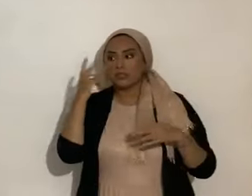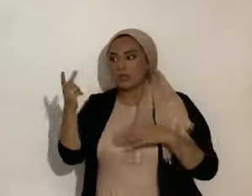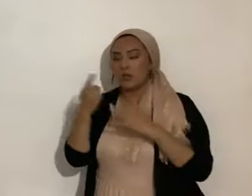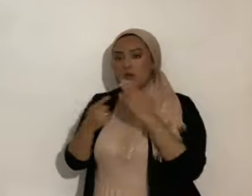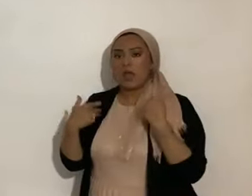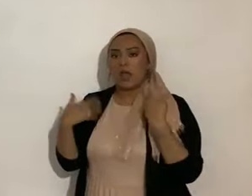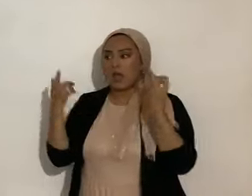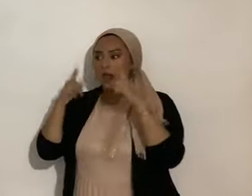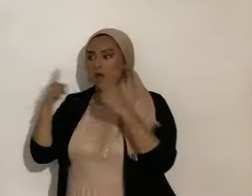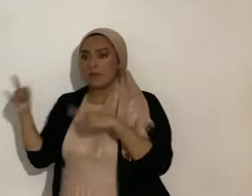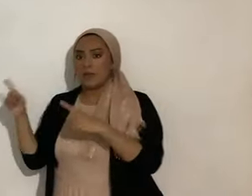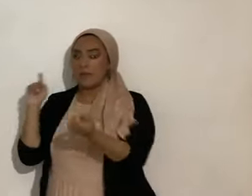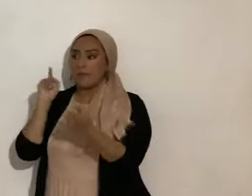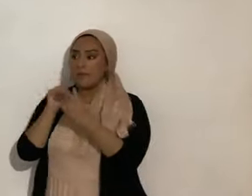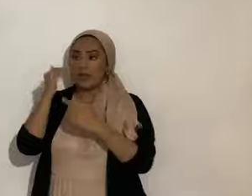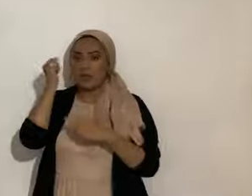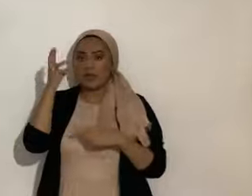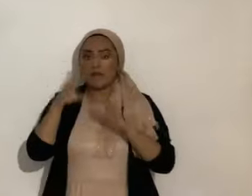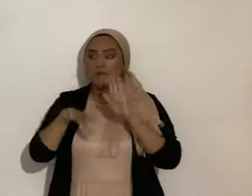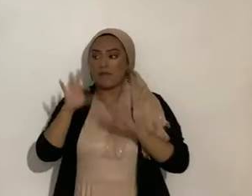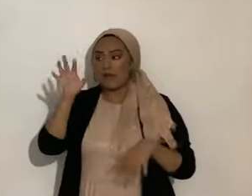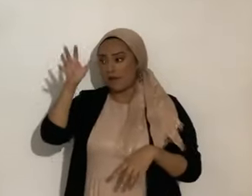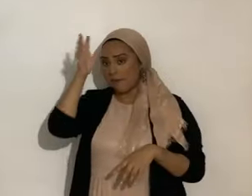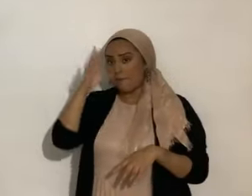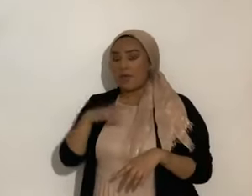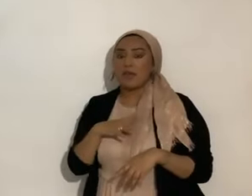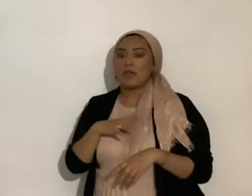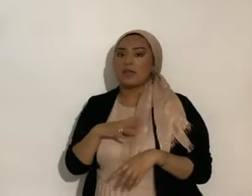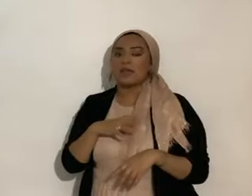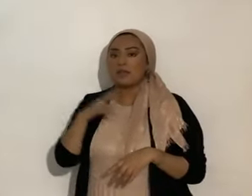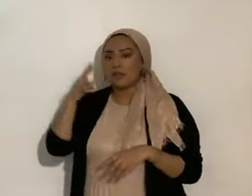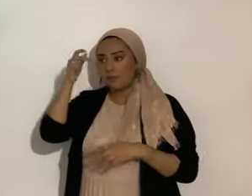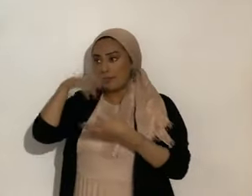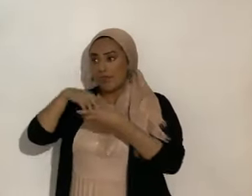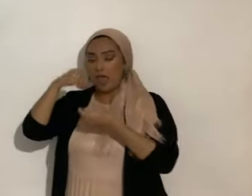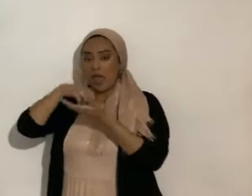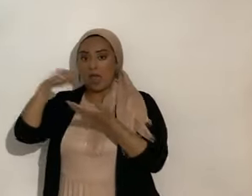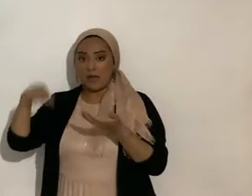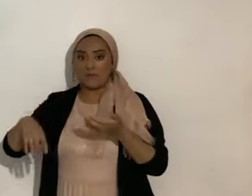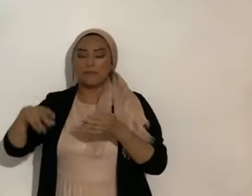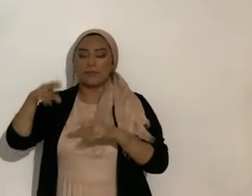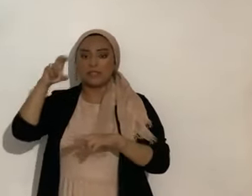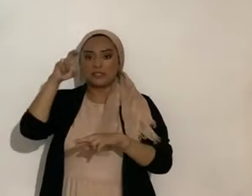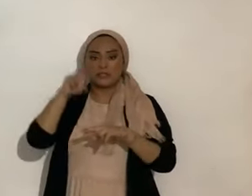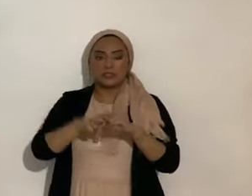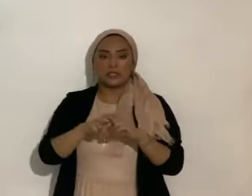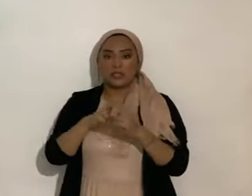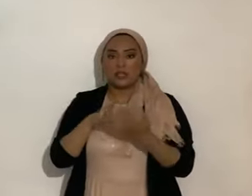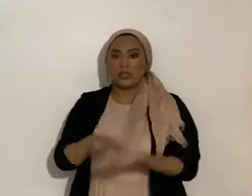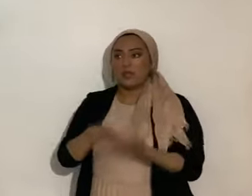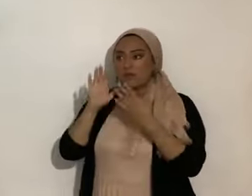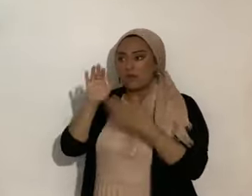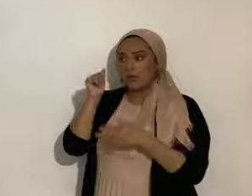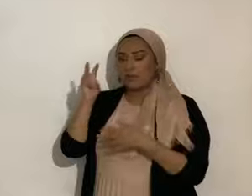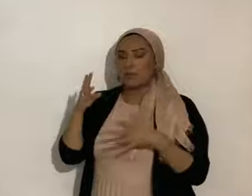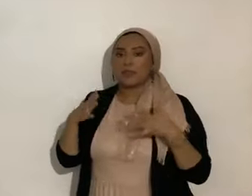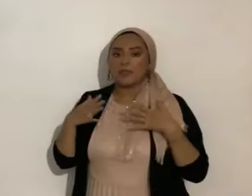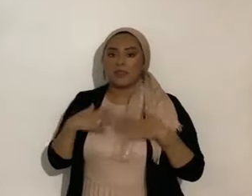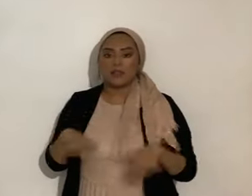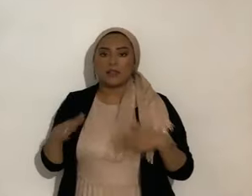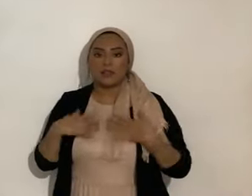había sucedido y vinieron a Yahshua y hallaron al hombre de quien había salido los demonios sentado a los pies de Yahshua,